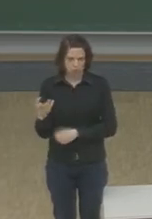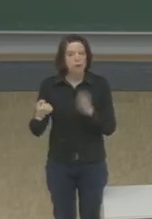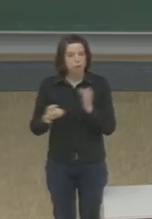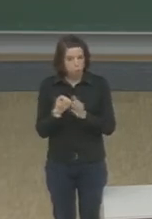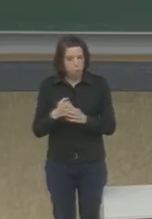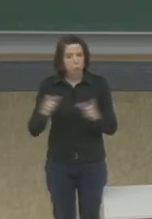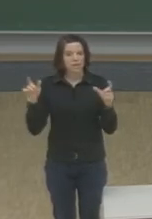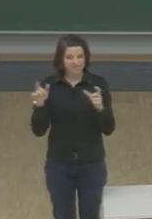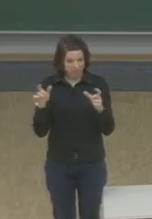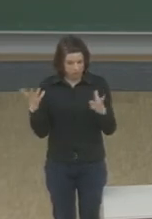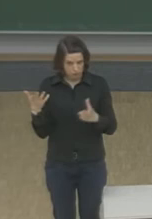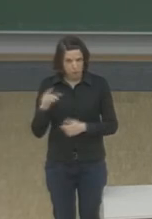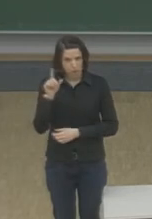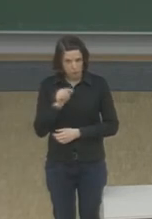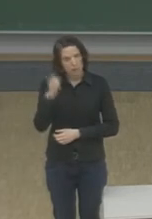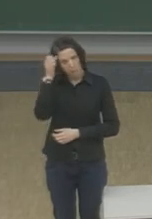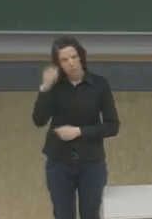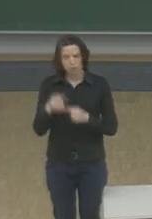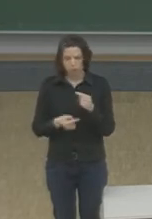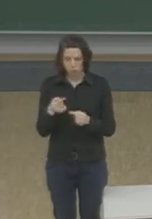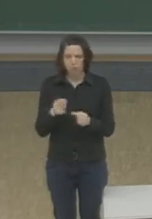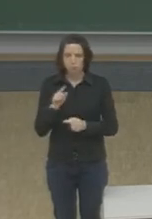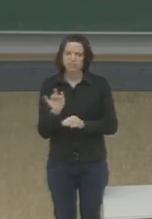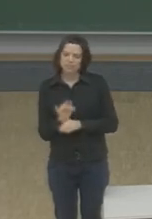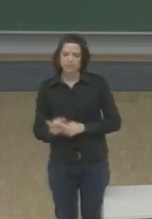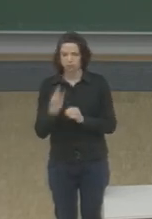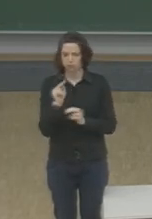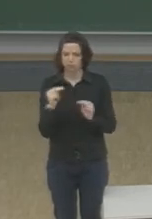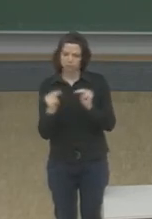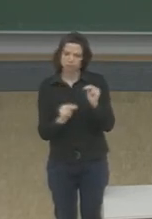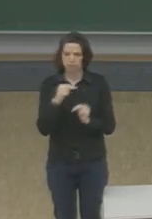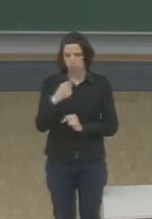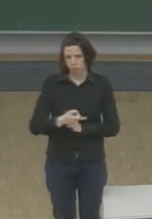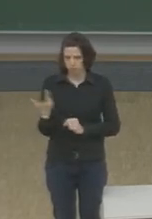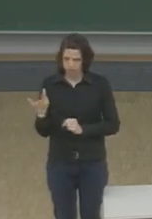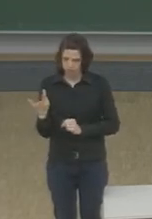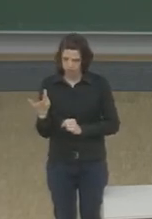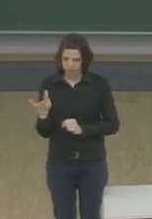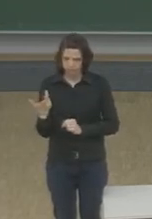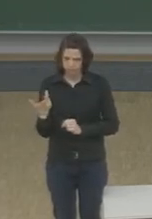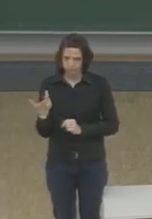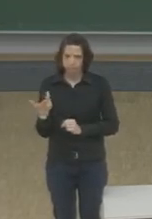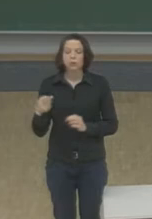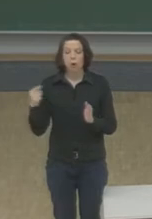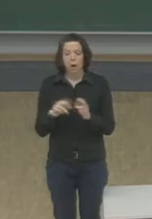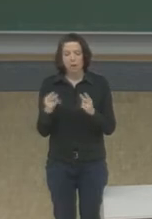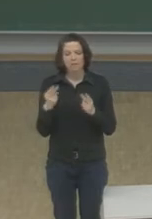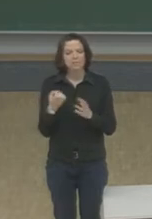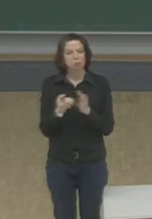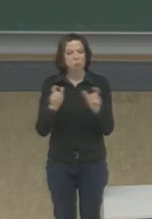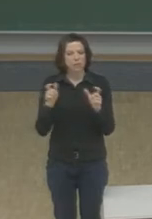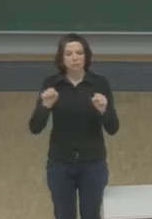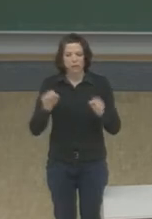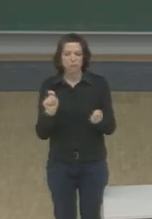gelten vielmehr etwas, das in Bildungsprozessen kritisch in den Blick zu nehmen und hinsichtlich seiner Veränderbarkeit auch